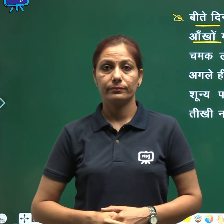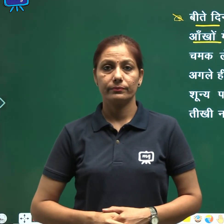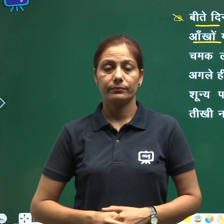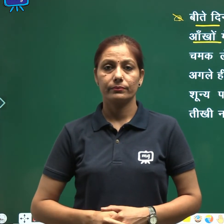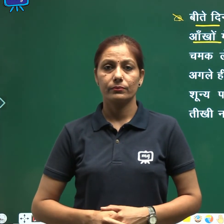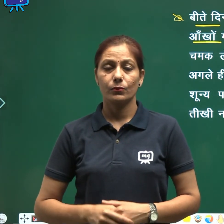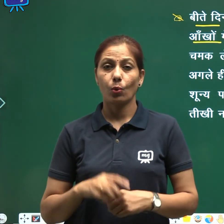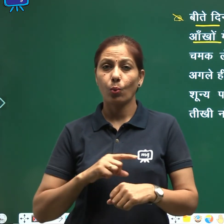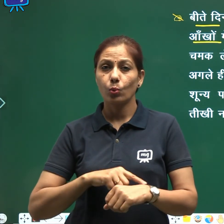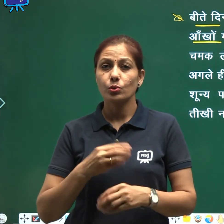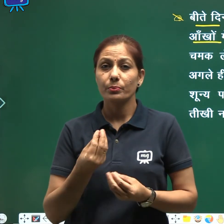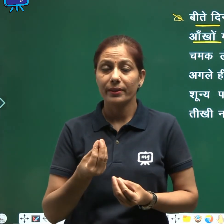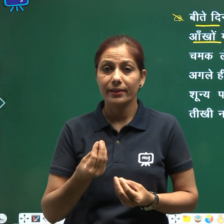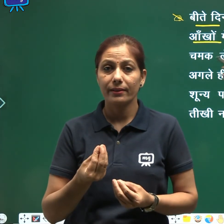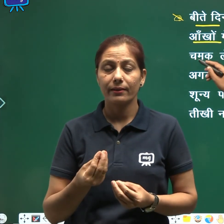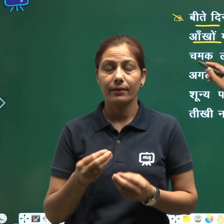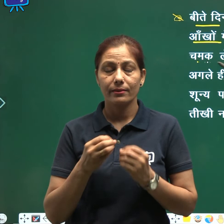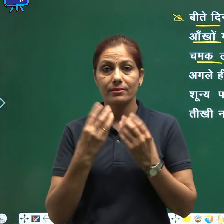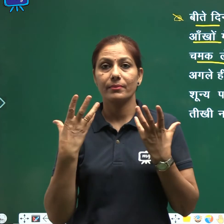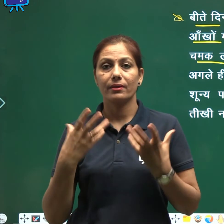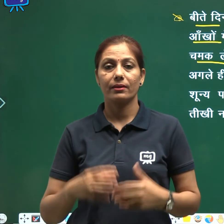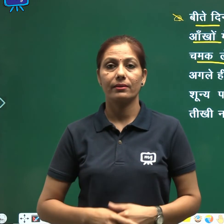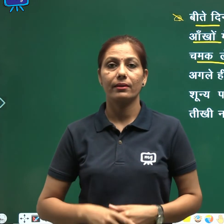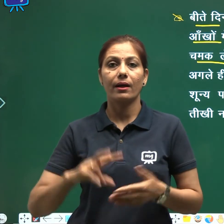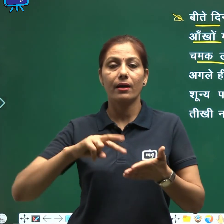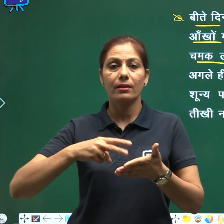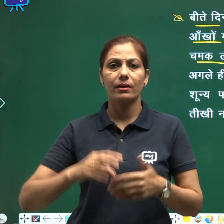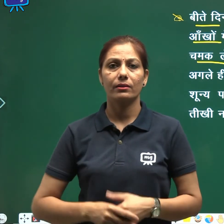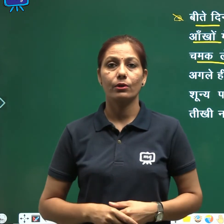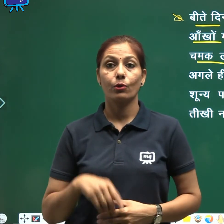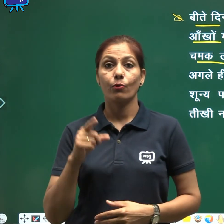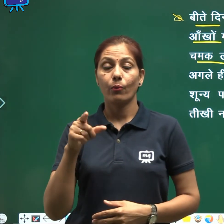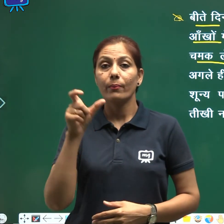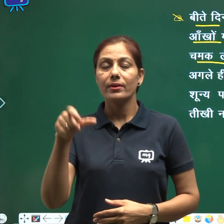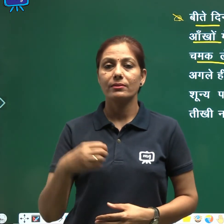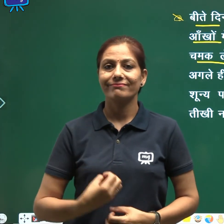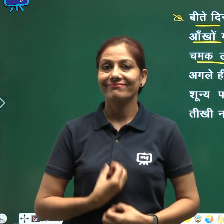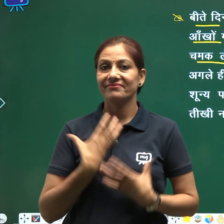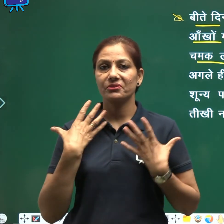पल भर के लिए चमक ले आती है, अर्थात वह खुश हो जाता है,